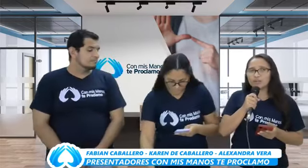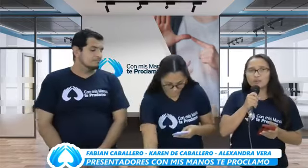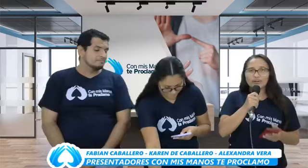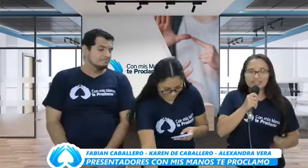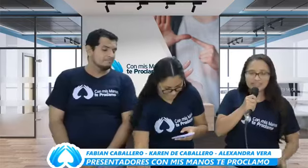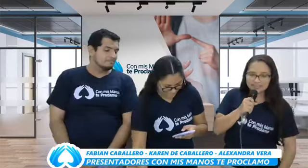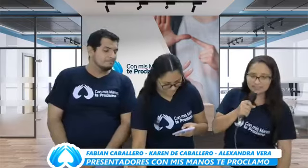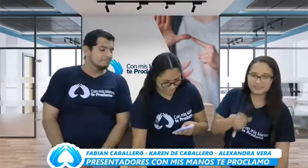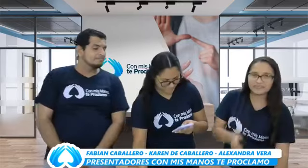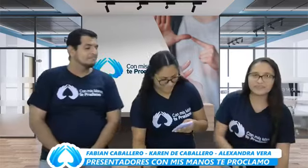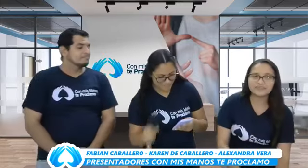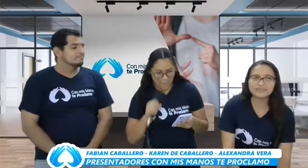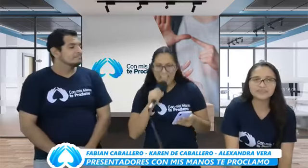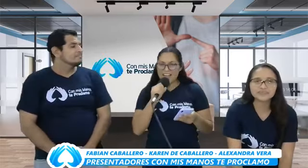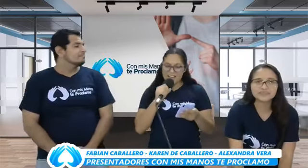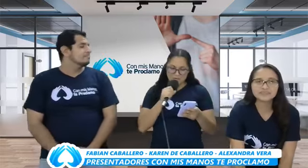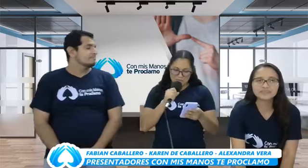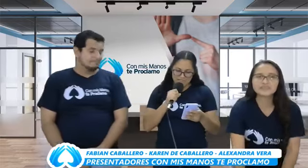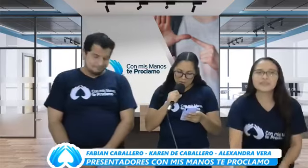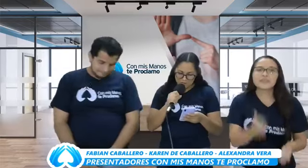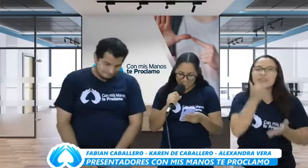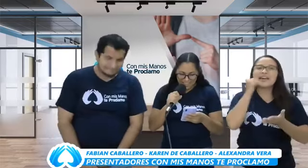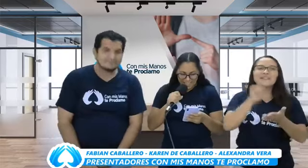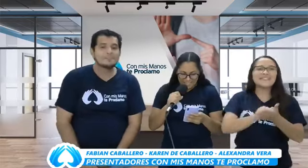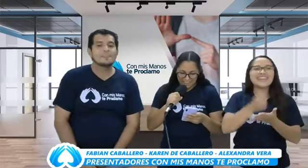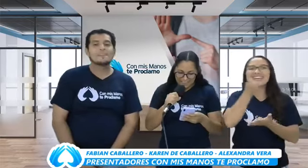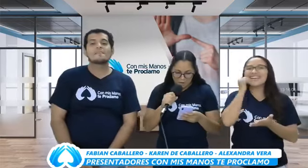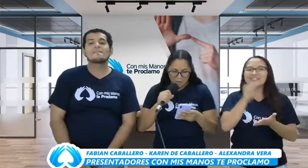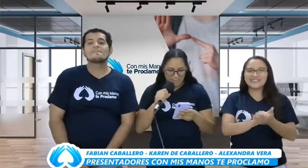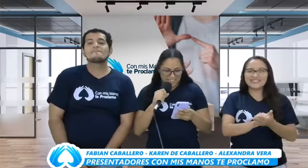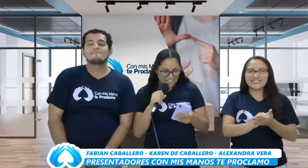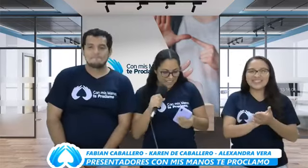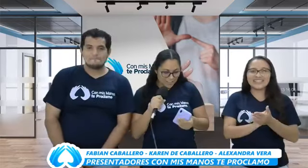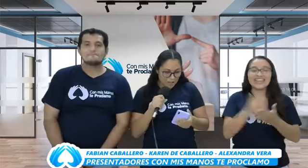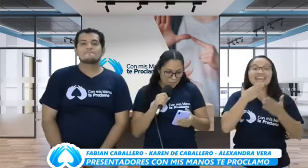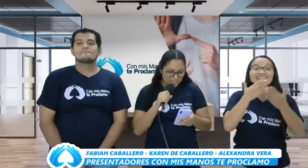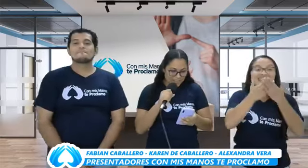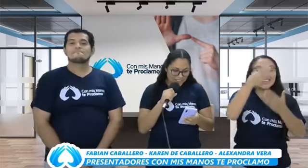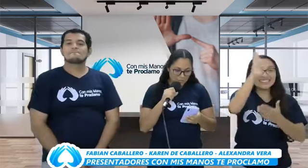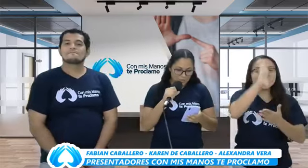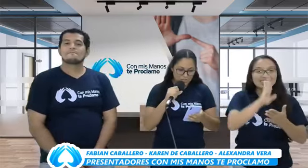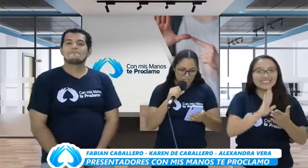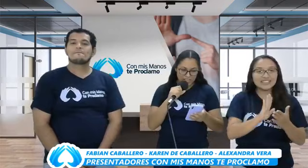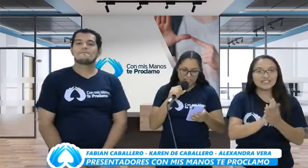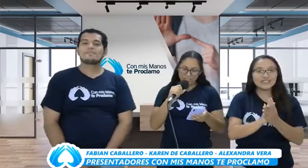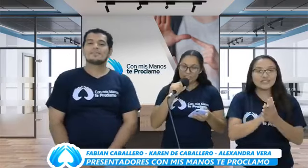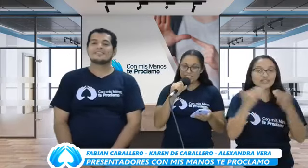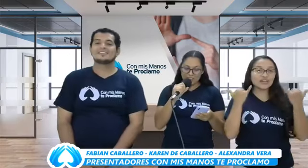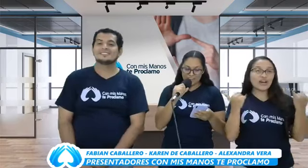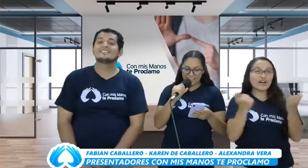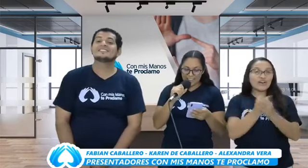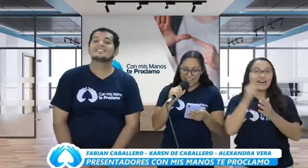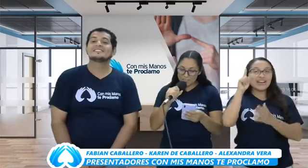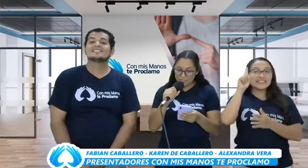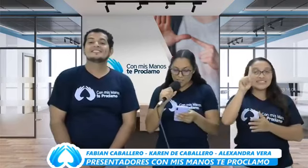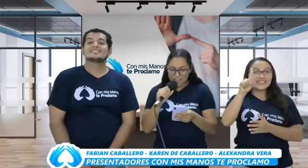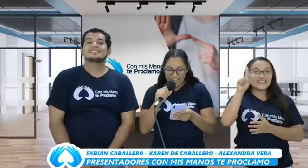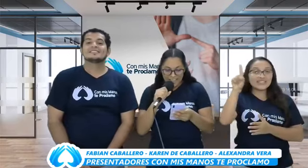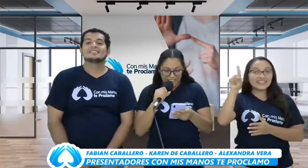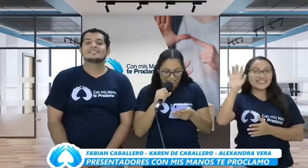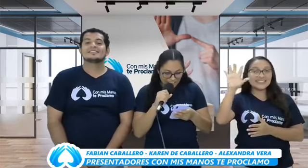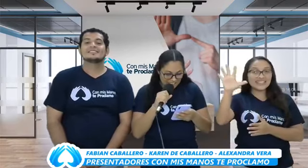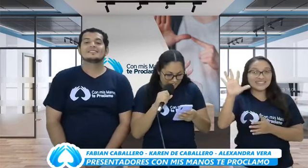algunos mensajitos por ahí? Amén, amén. Tenemos, pues gracias a Dios, pues ya somos 115